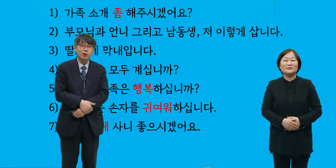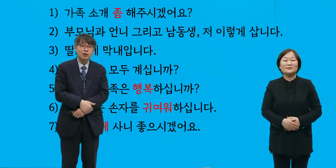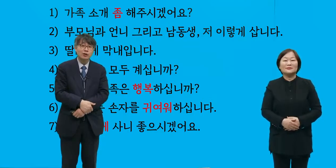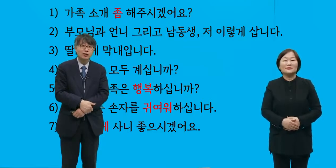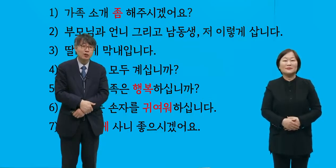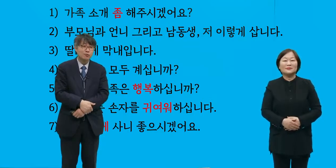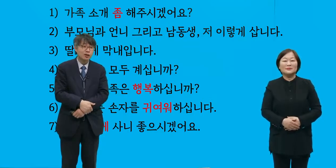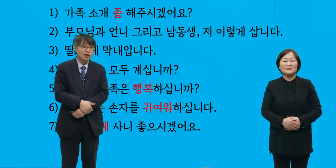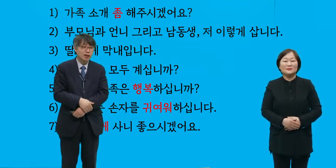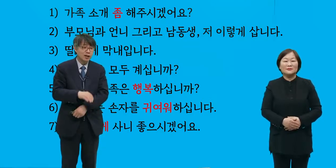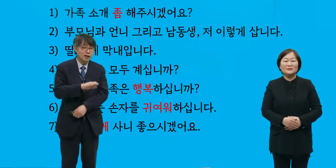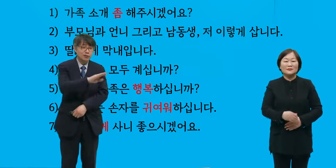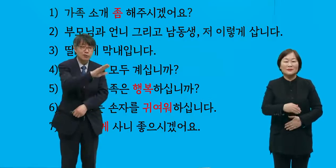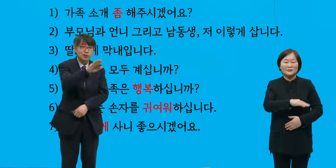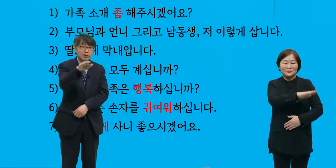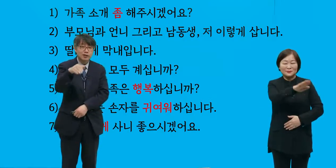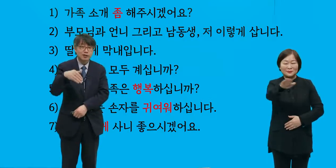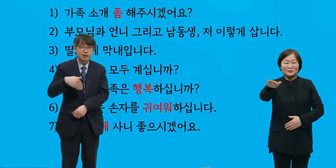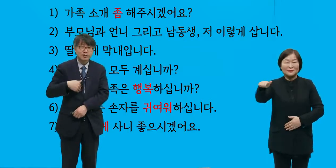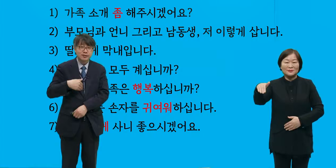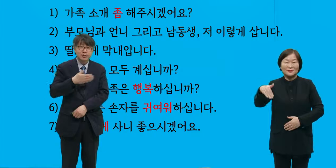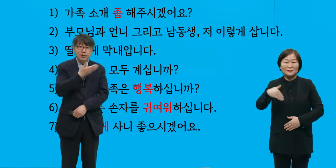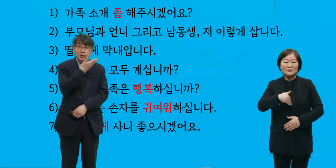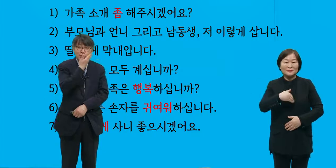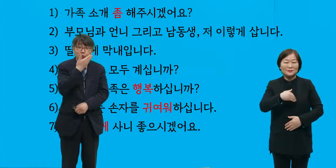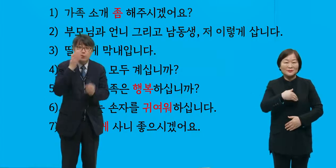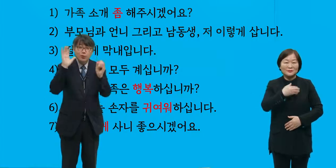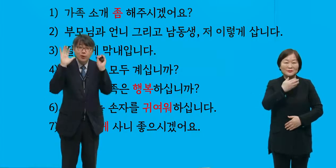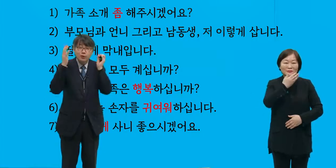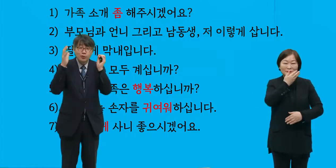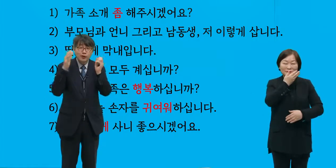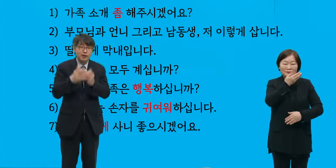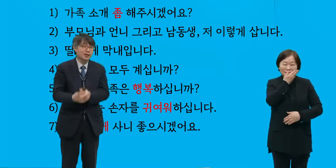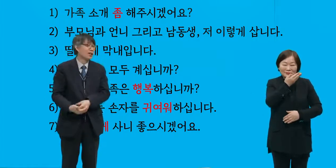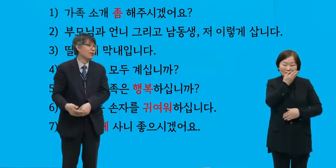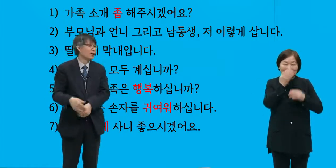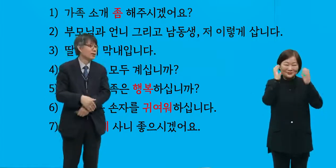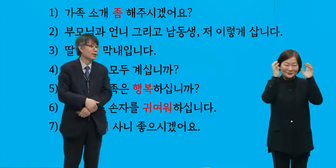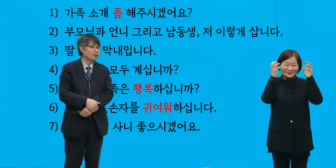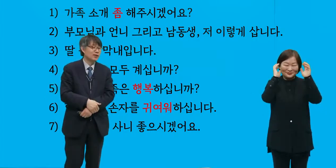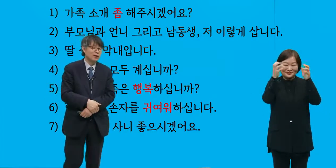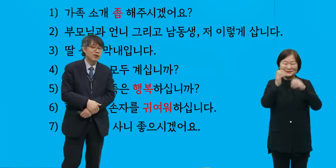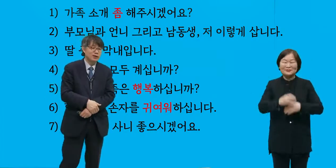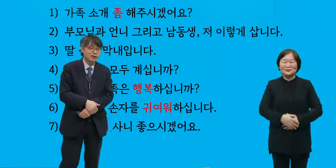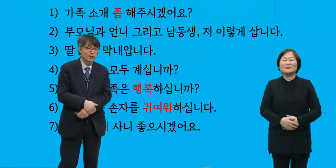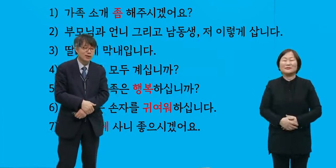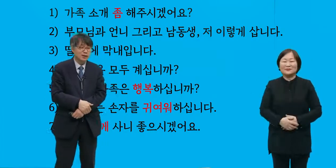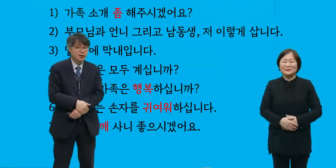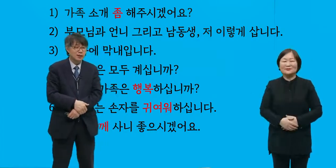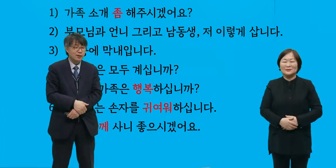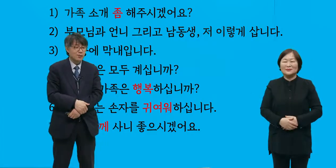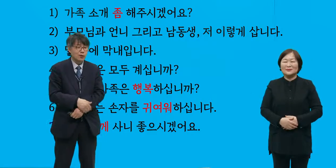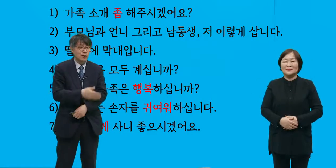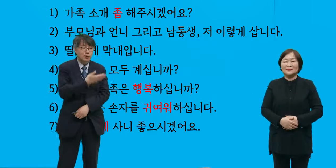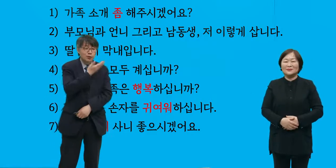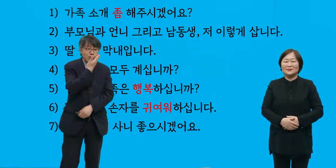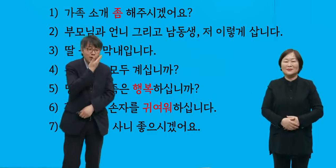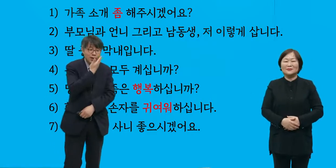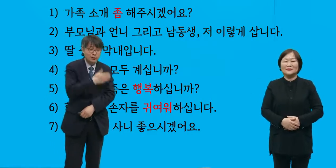우리는 귀염둥이 할 때 우리는 귀염둥이 뭐 이렇게 썼는데 뭐